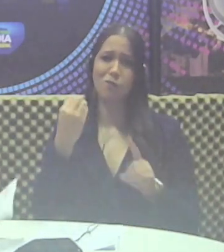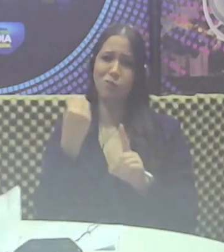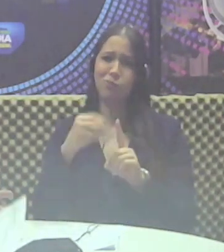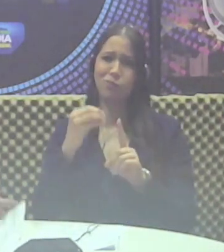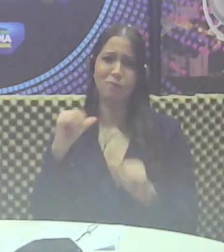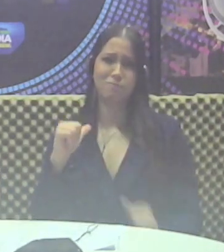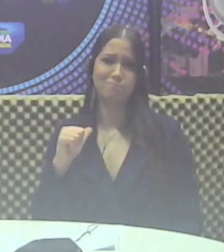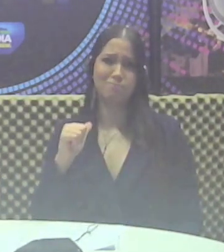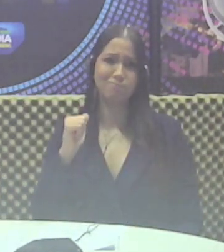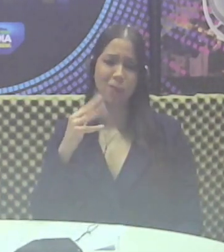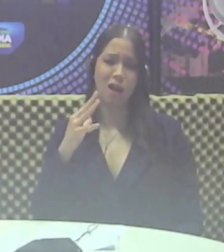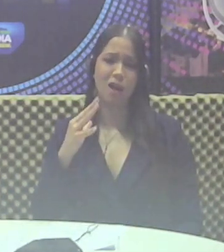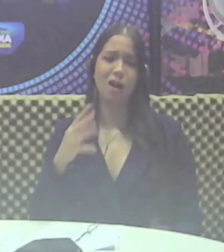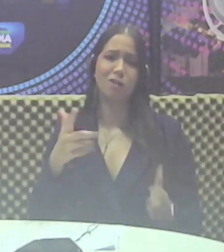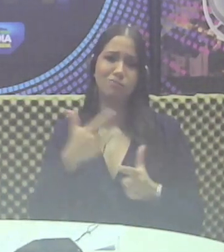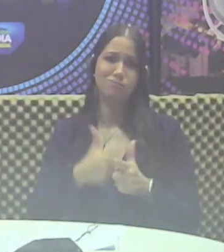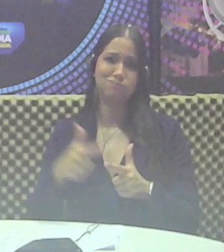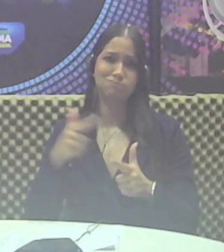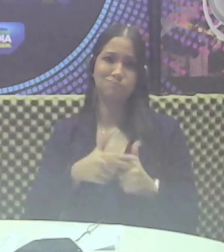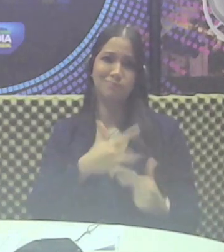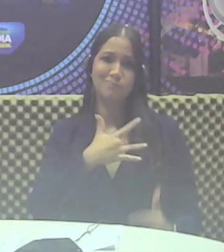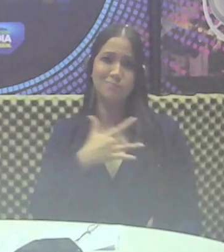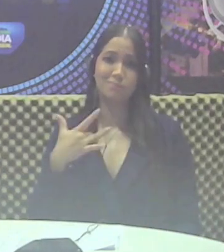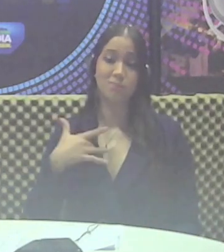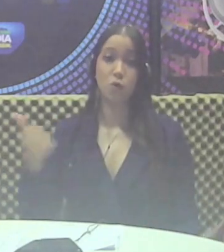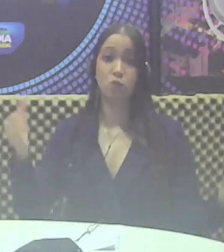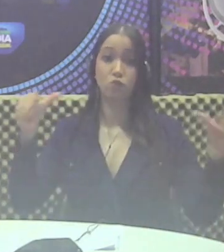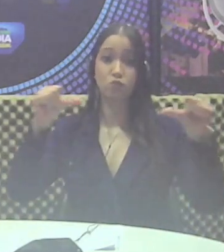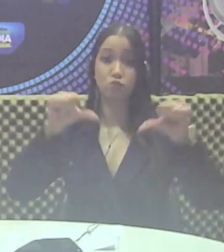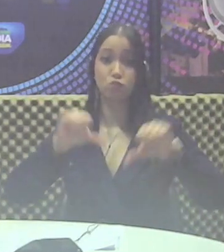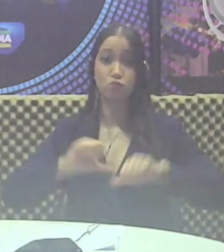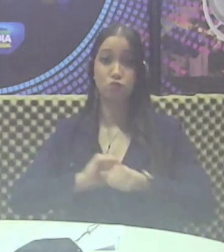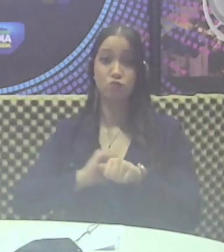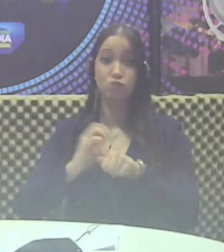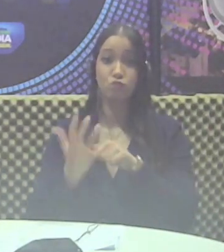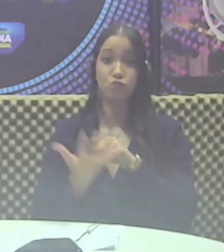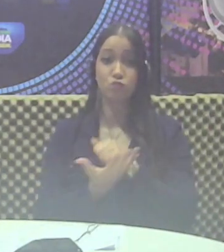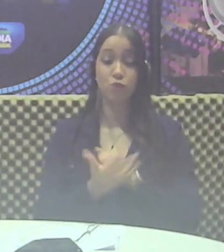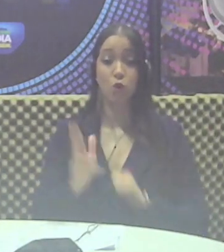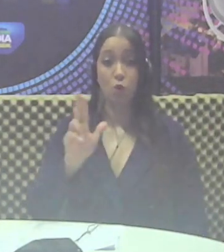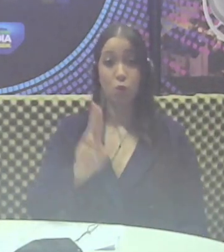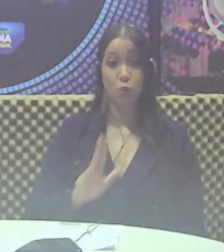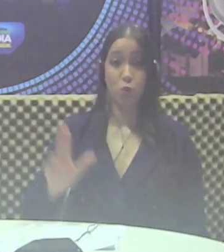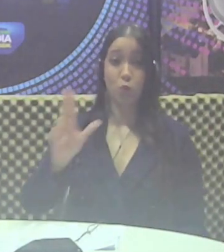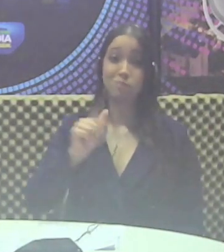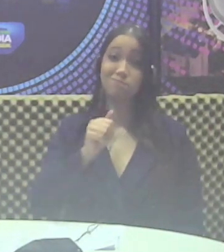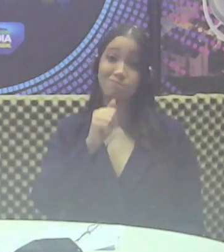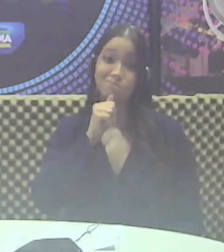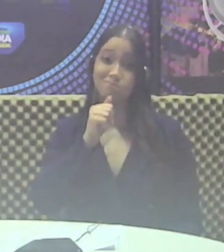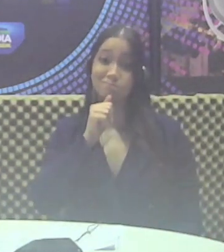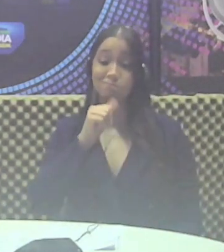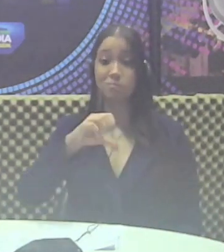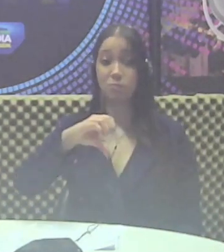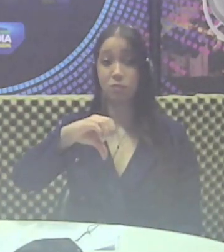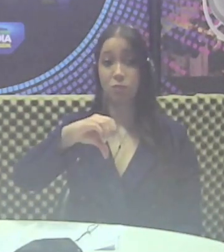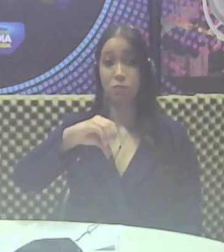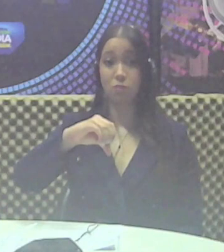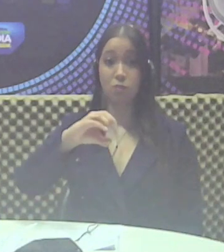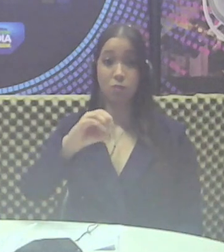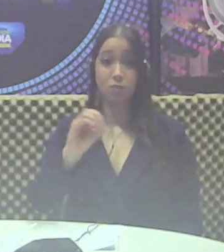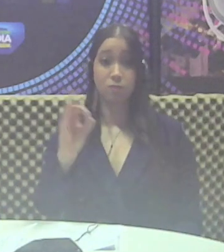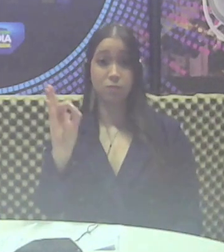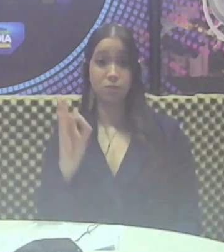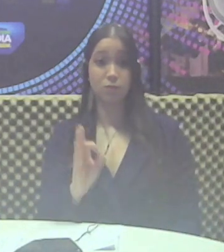vulnerável às graves complicações trazidas pelo coronavírus. Em Uberlândia, por exemplo, cerca de 90%